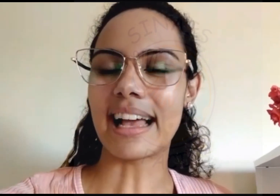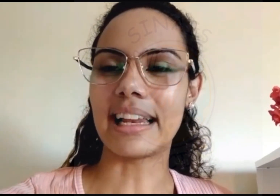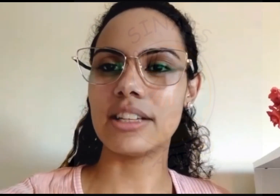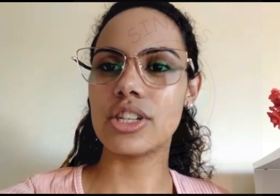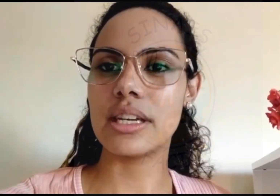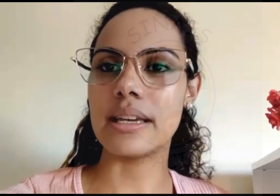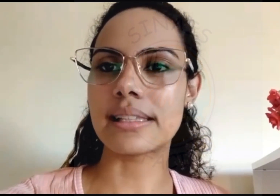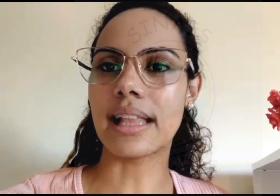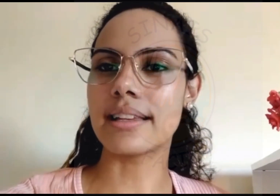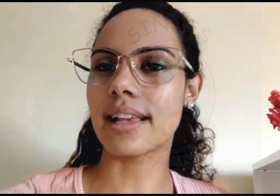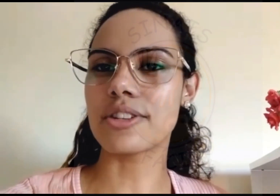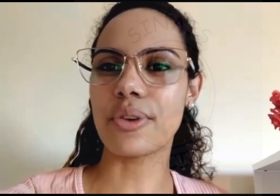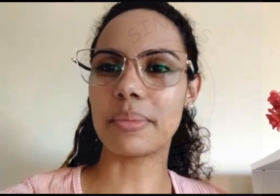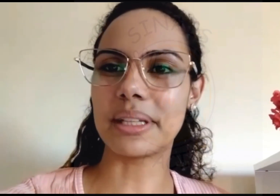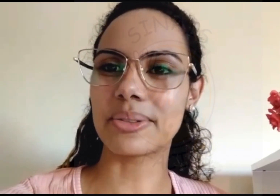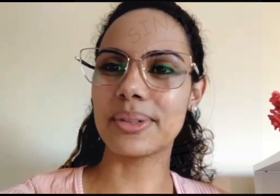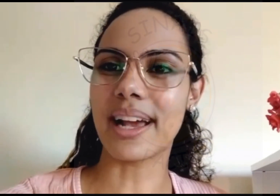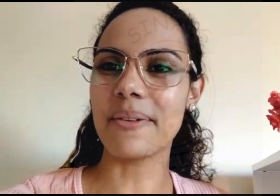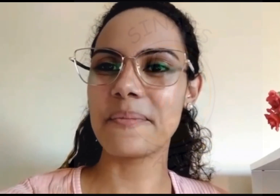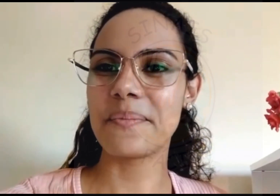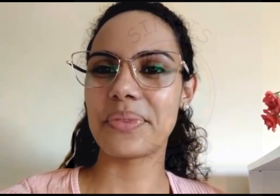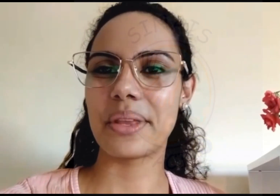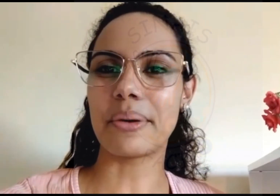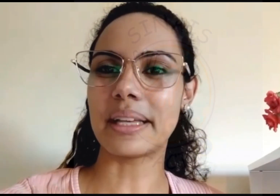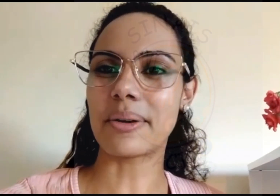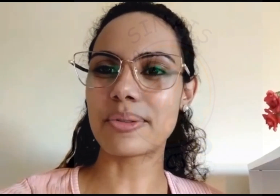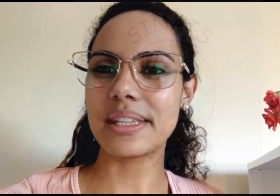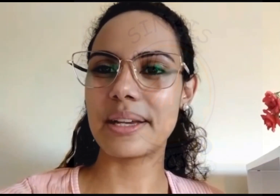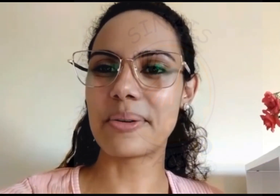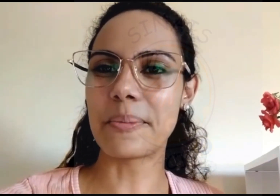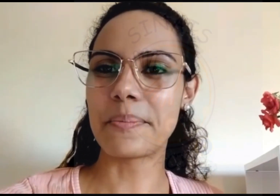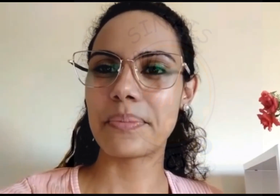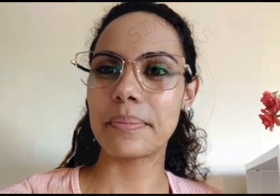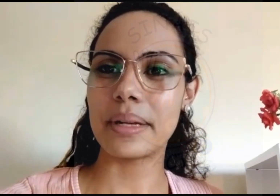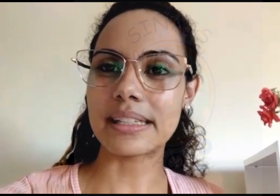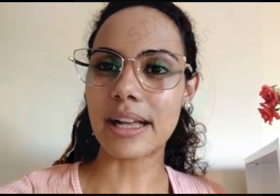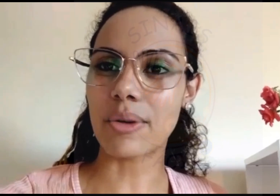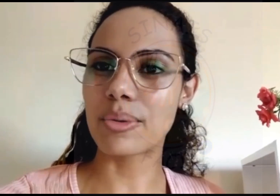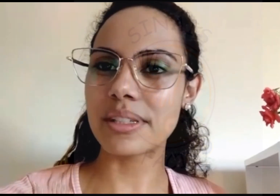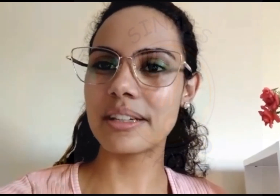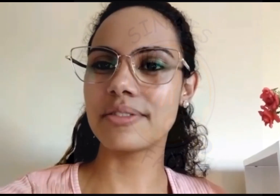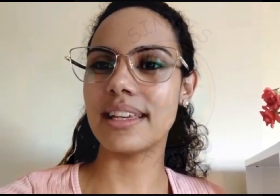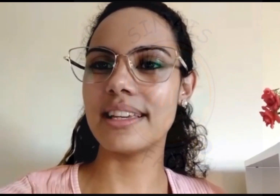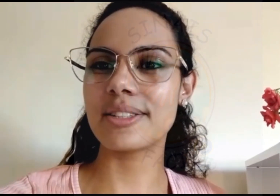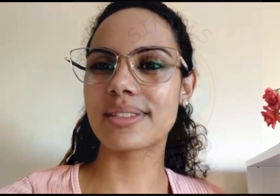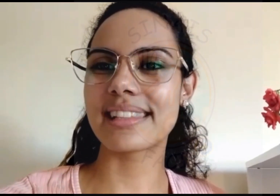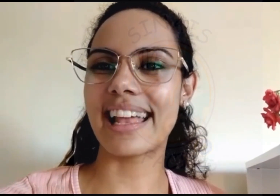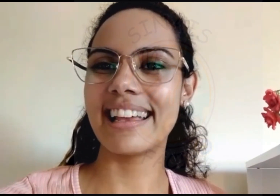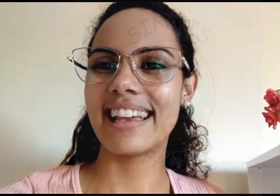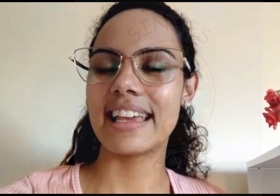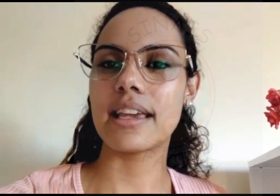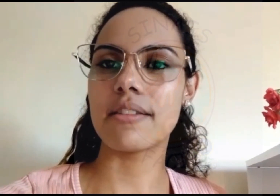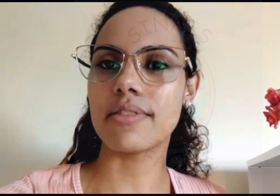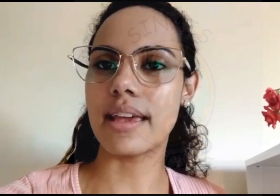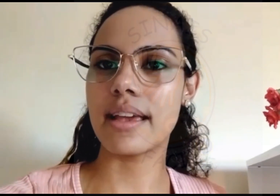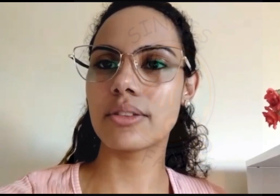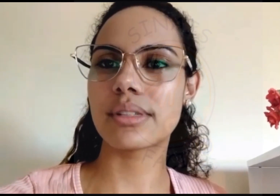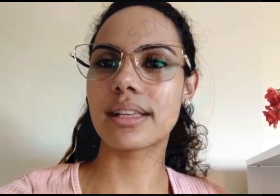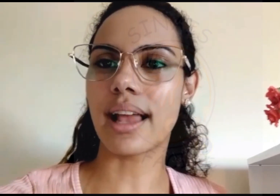Além de sinalizar de forma natural, eu até consigo prestar alguns serviços, né, em eventos, em